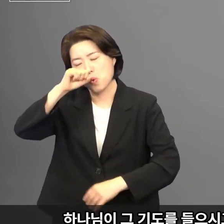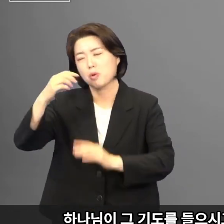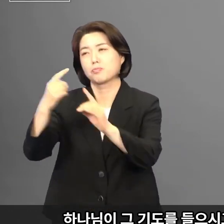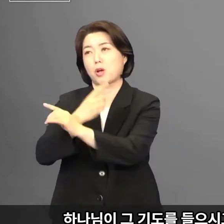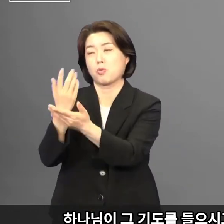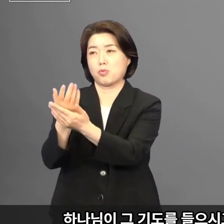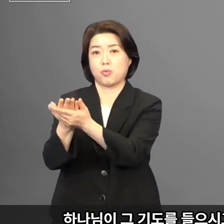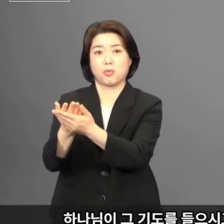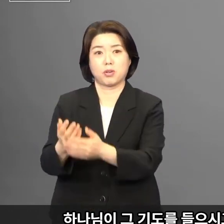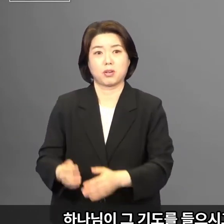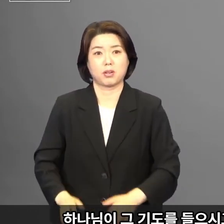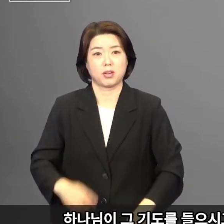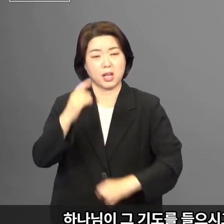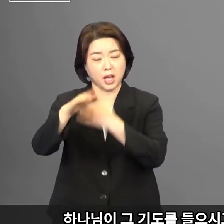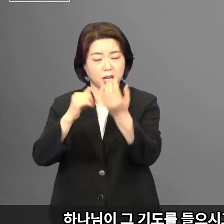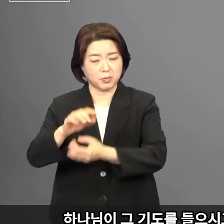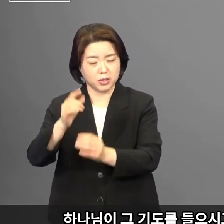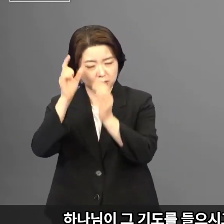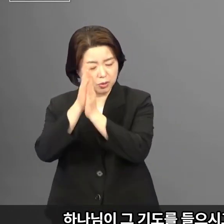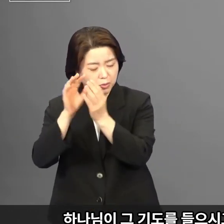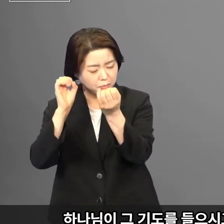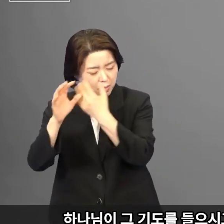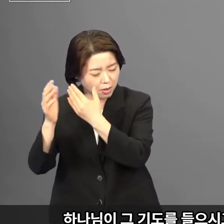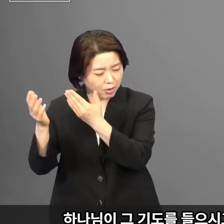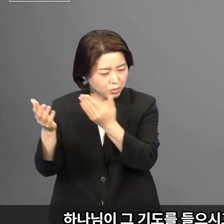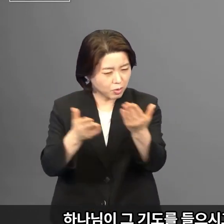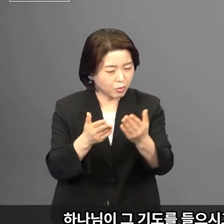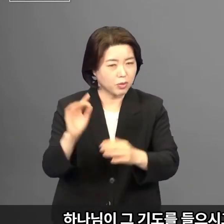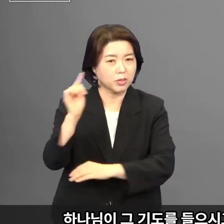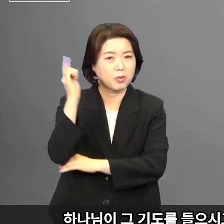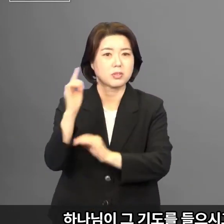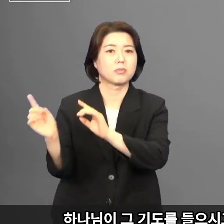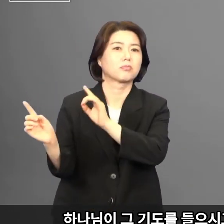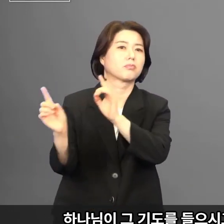다윗을 회복시켜 주시는 거예요.